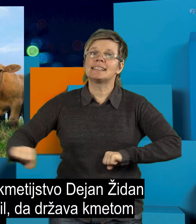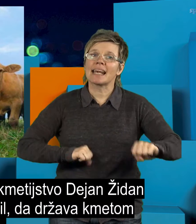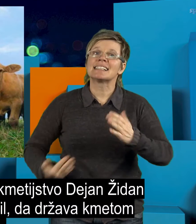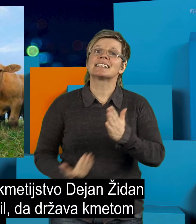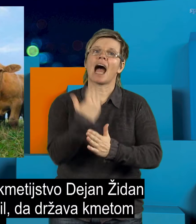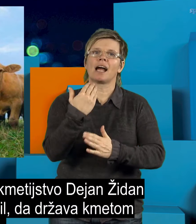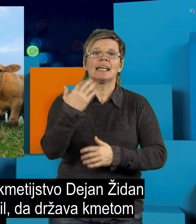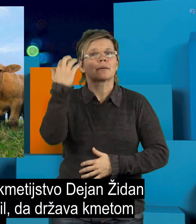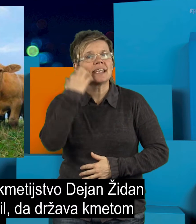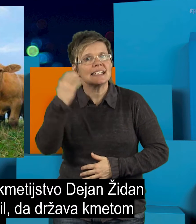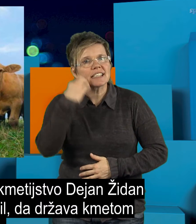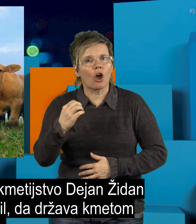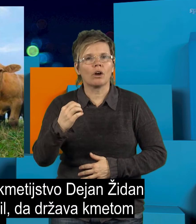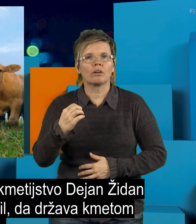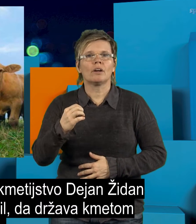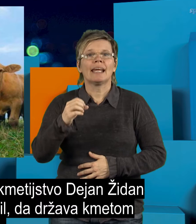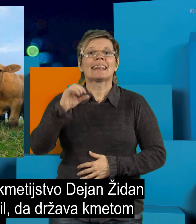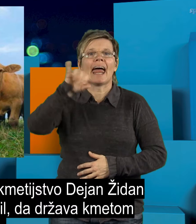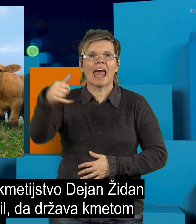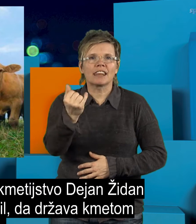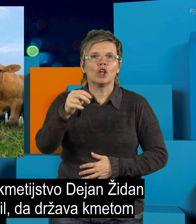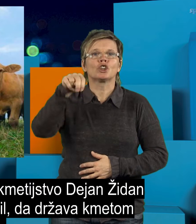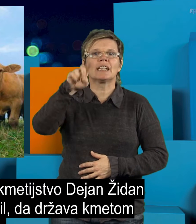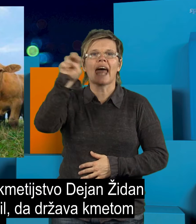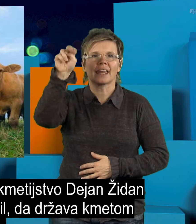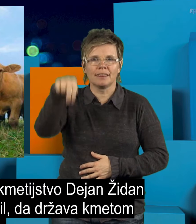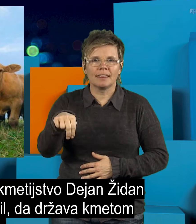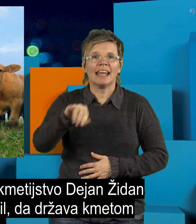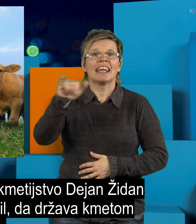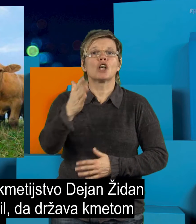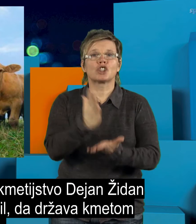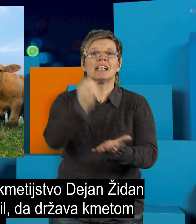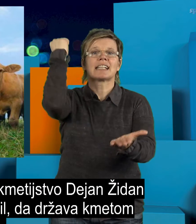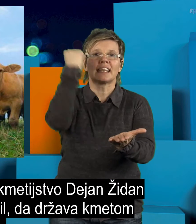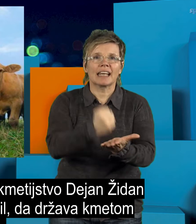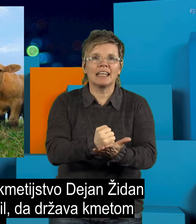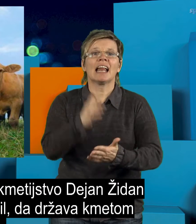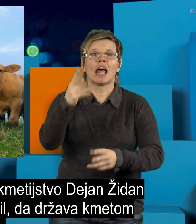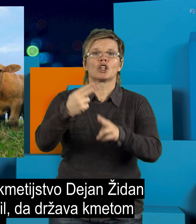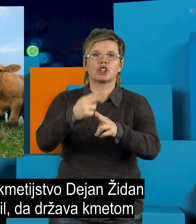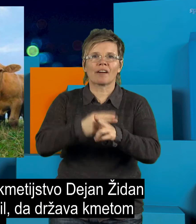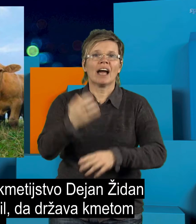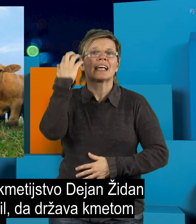Minister za kmetijstvo Dejan Židan je že zatrdil, da država kmetom ne bo naložila novih davkov.